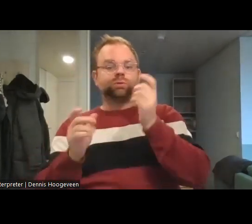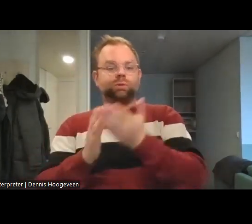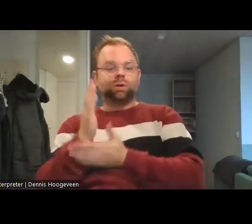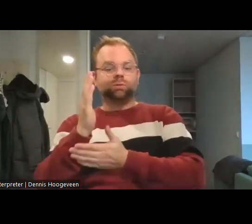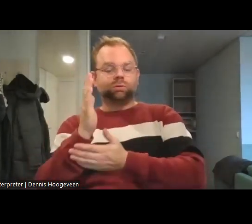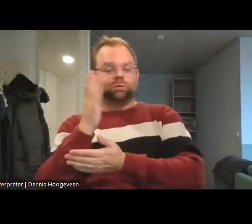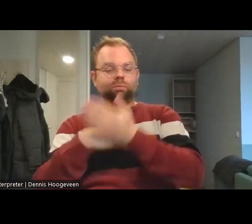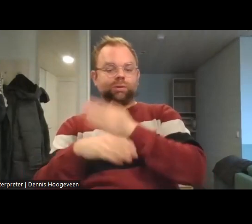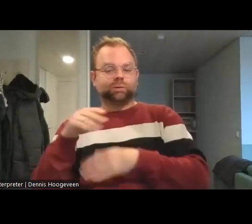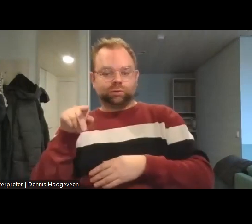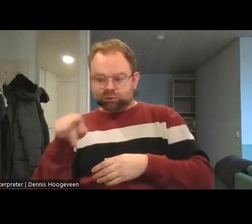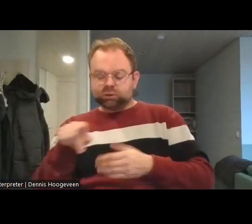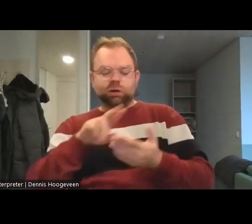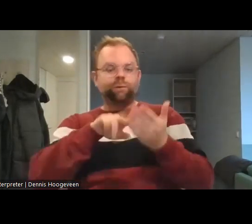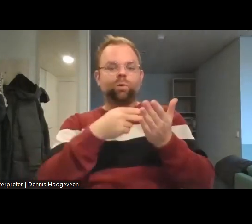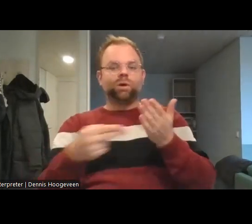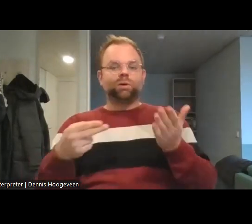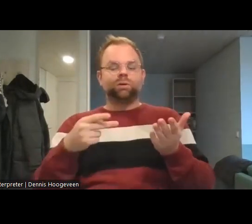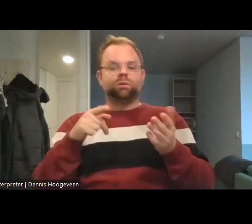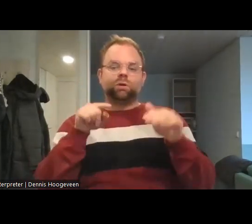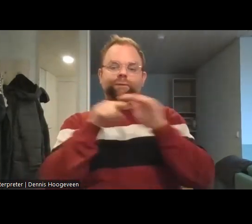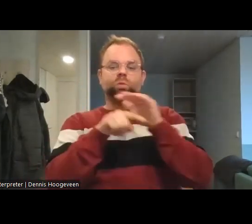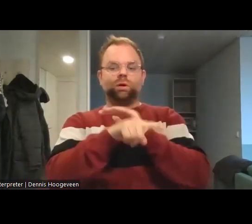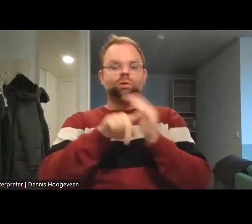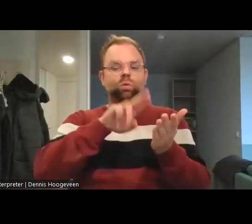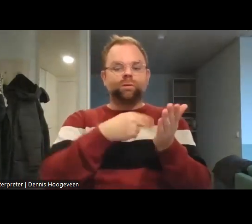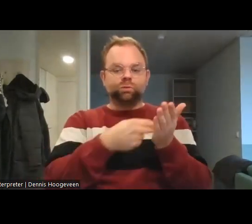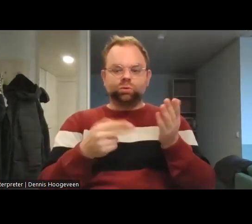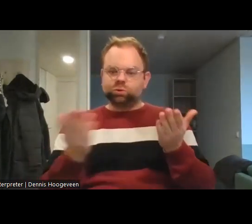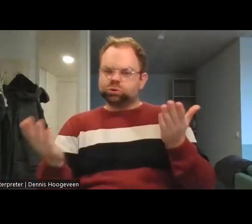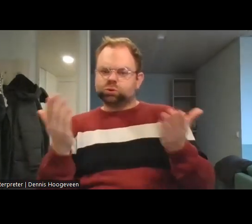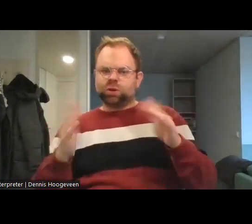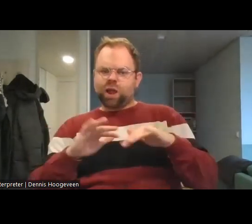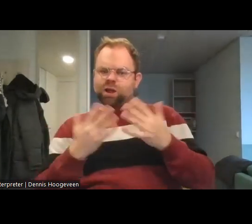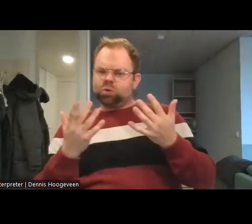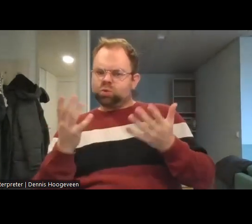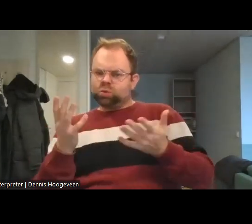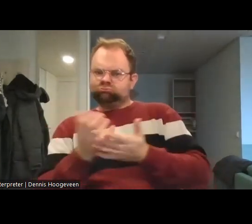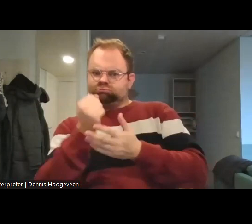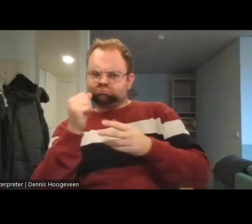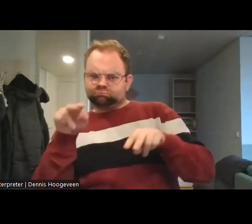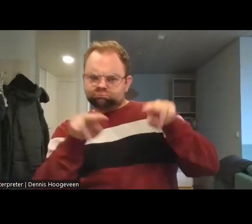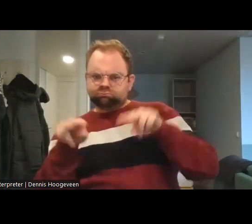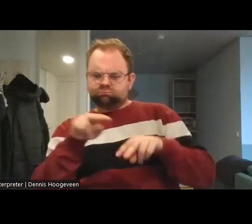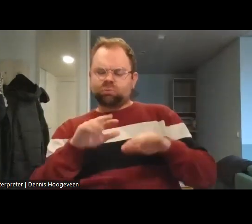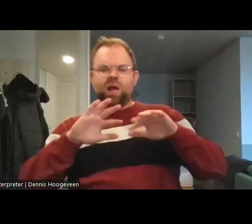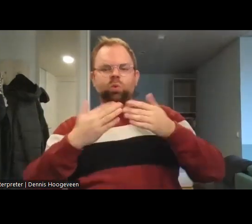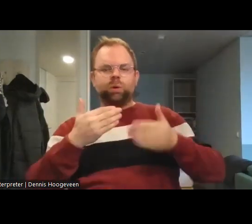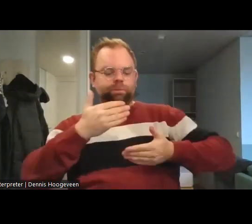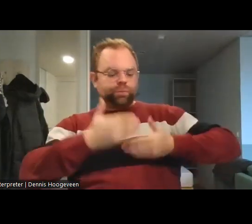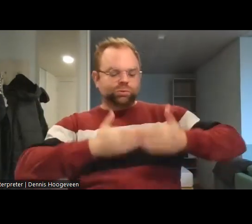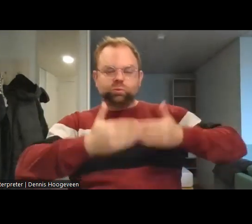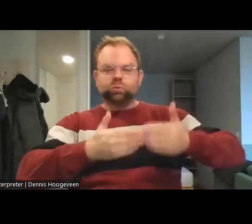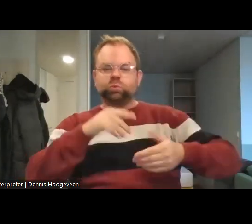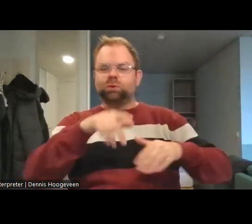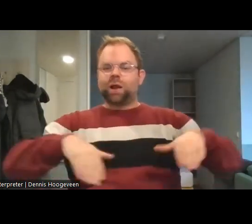pour demandeurs d'asile peut être un peu plus accessibles, comment l'handicap peut être mieux compris sur la base